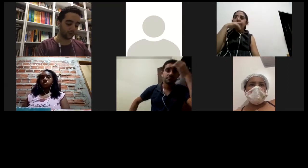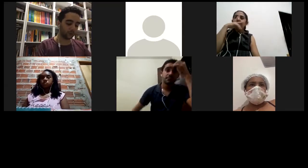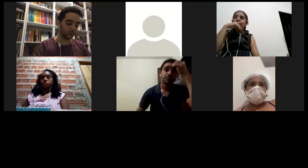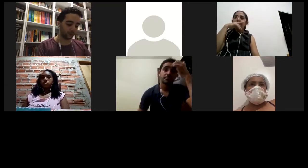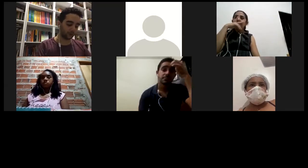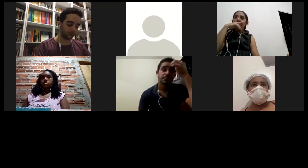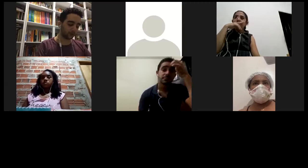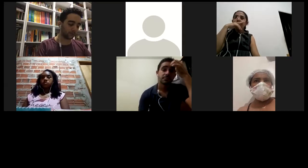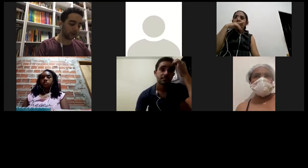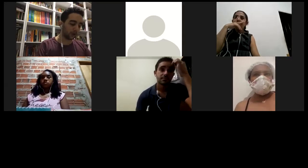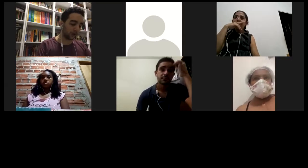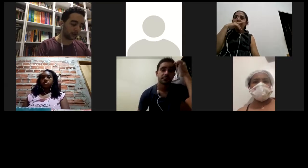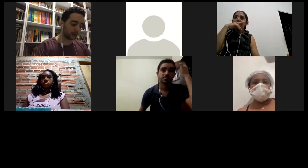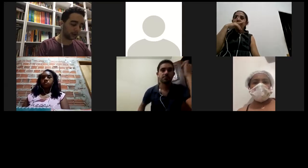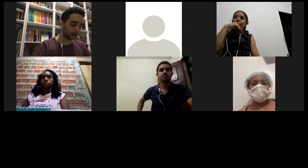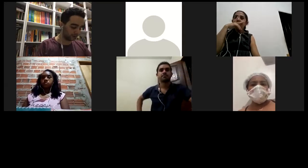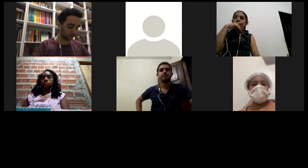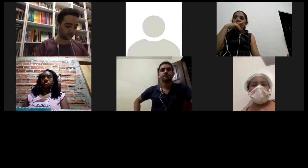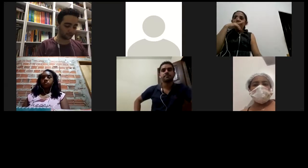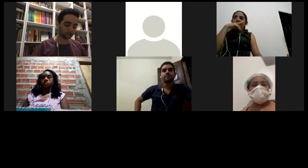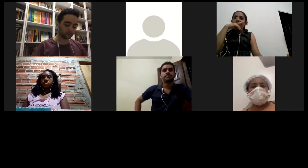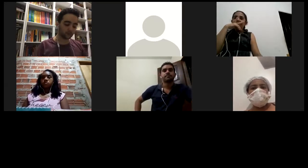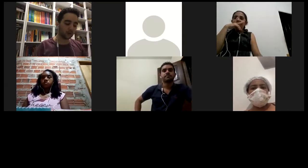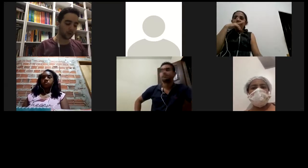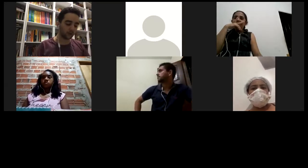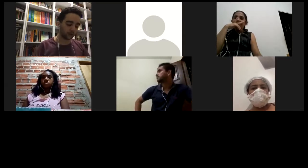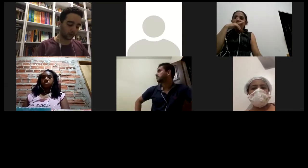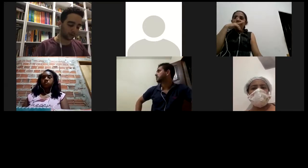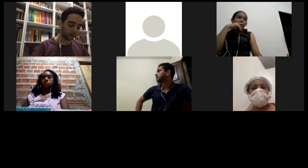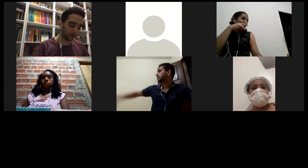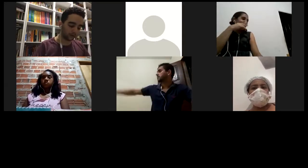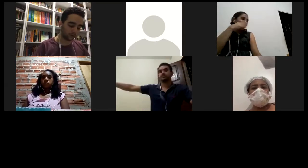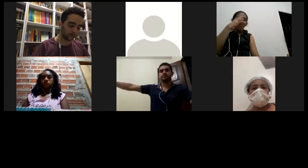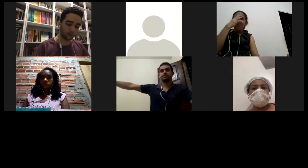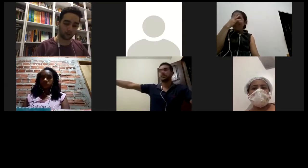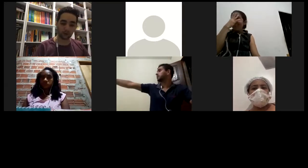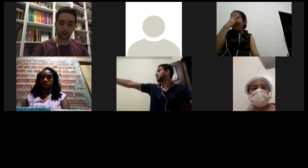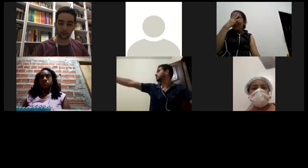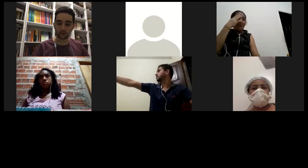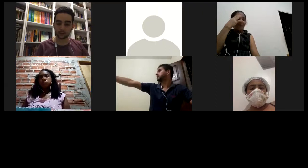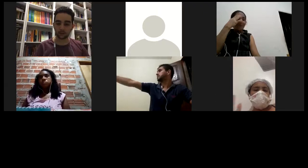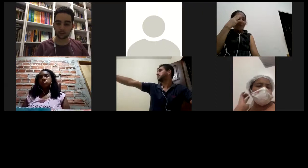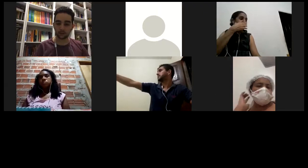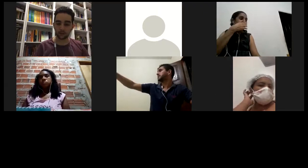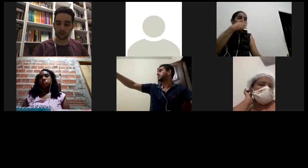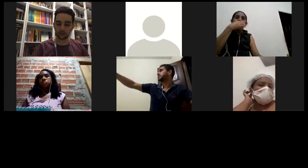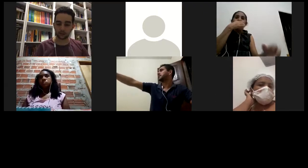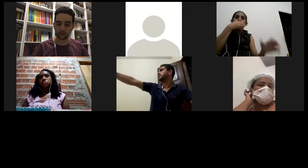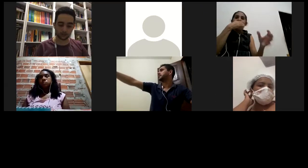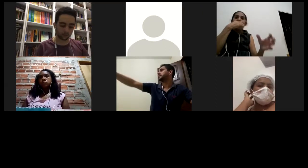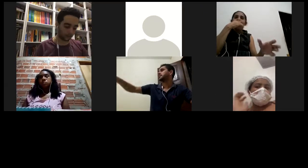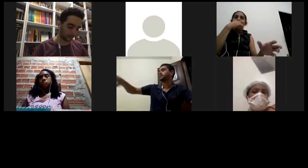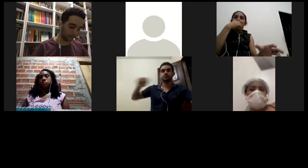números, comprimentos. Aí que a gente viu na outra aula também foram com a temática